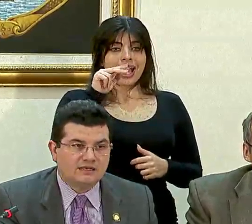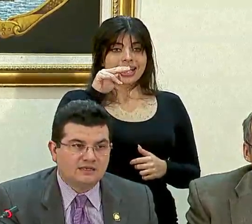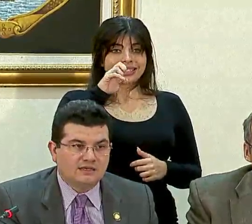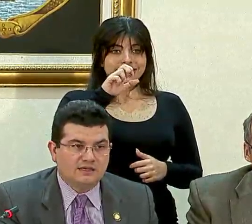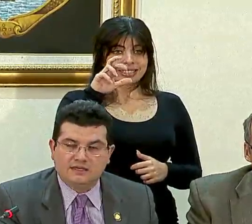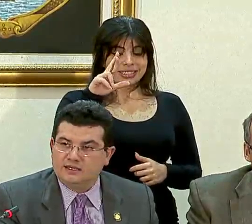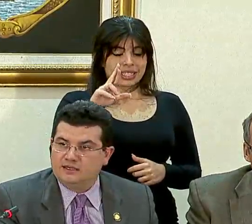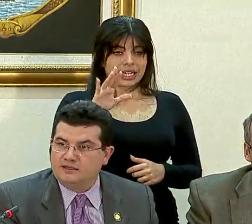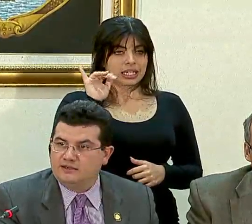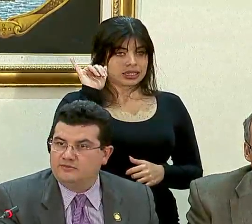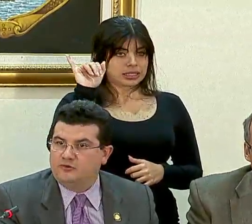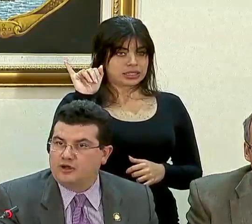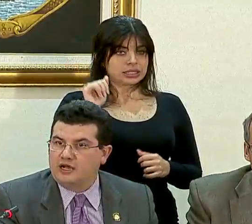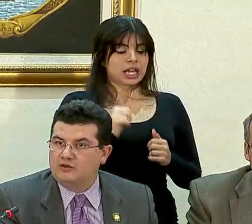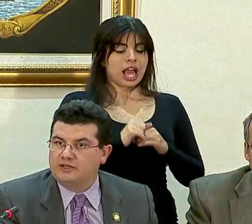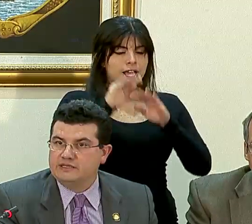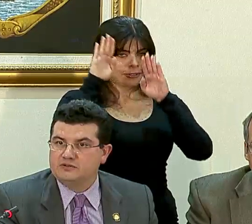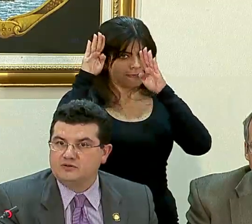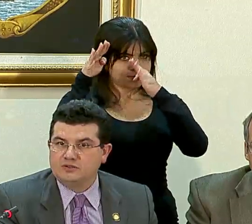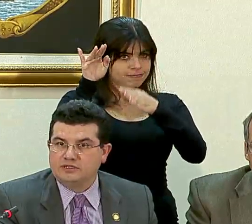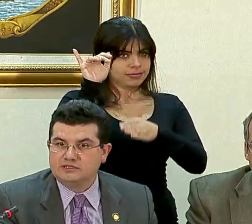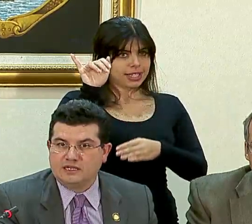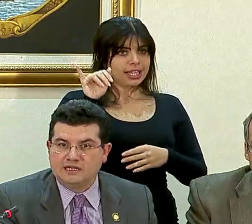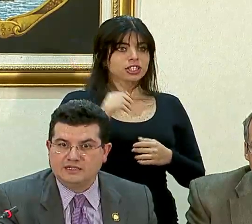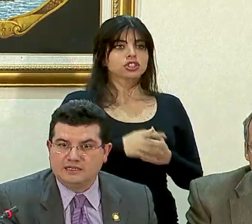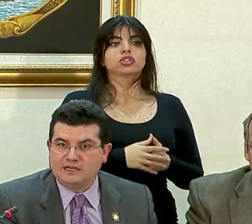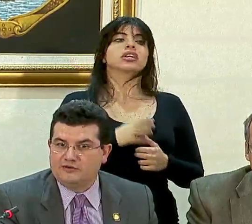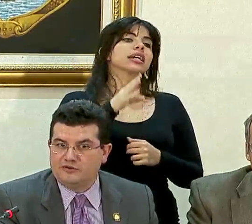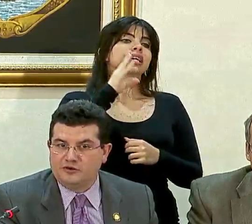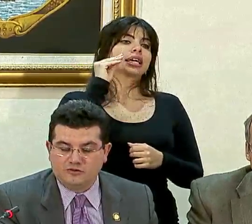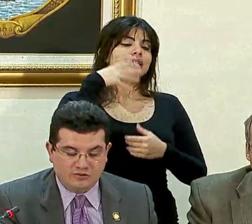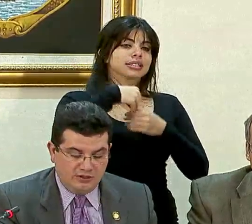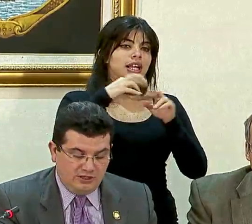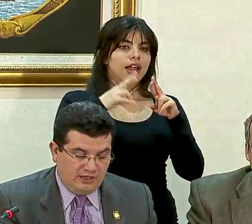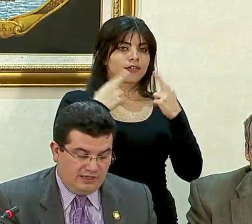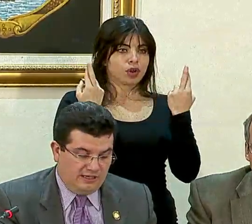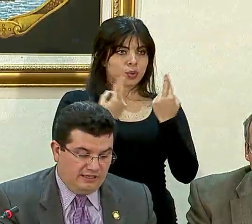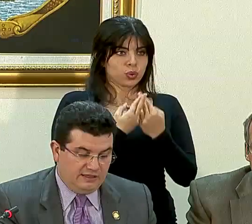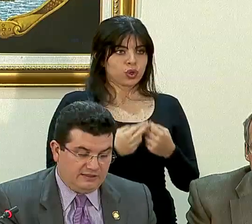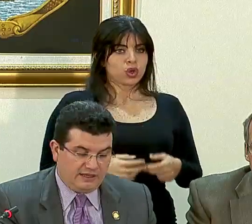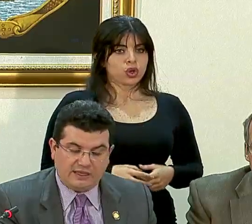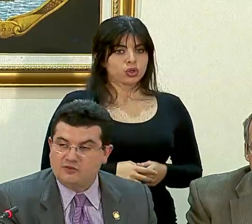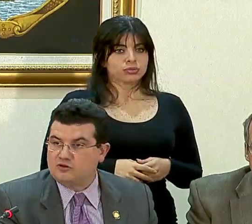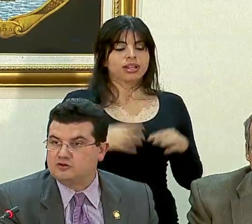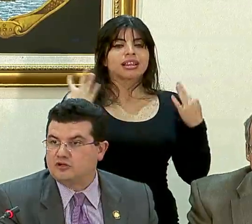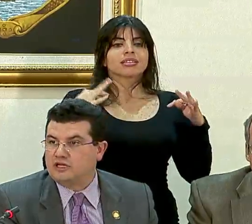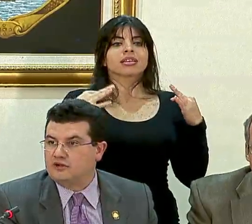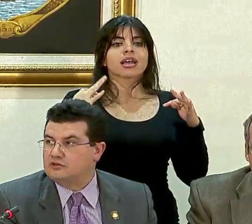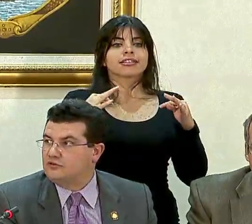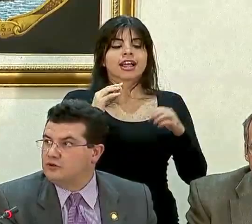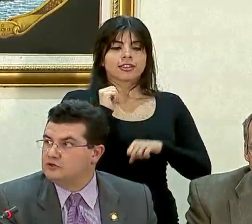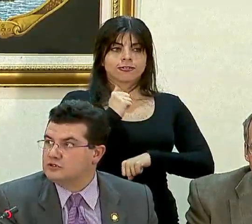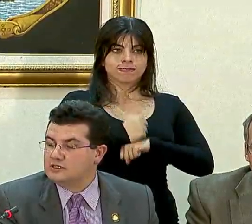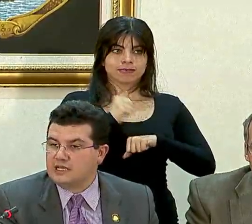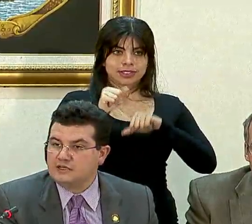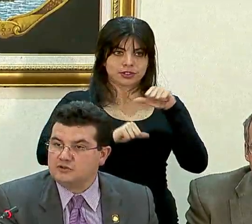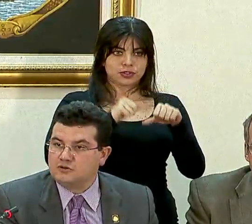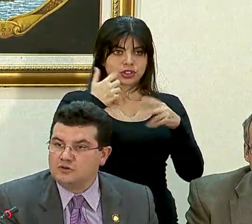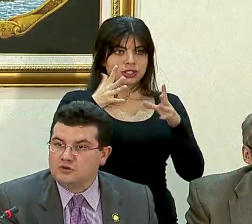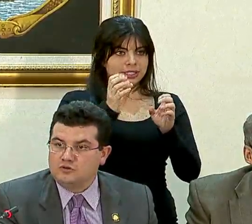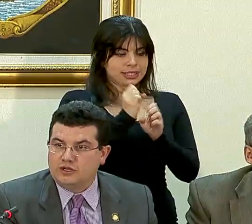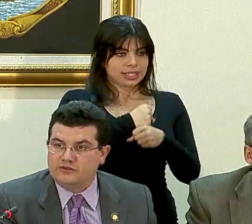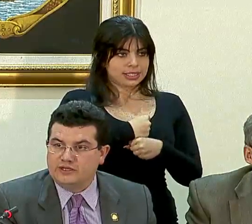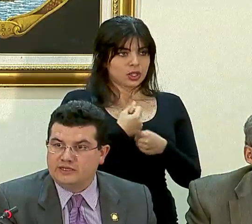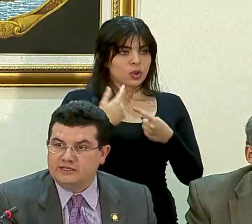está enfocado en esto y está en la reunión tratando de consolidar los esfuerzos que se han